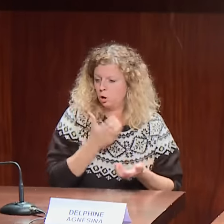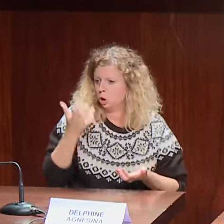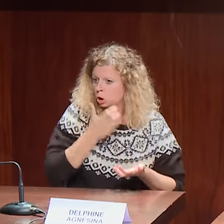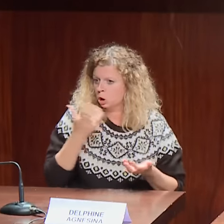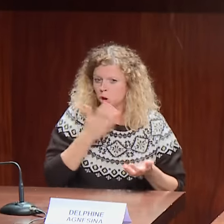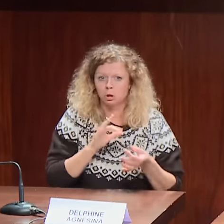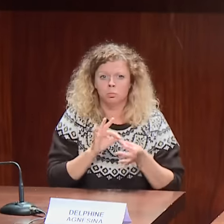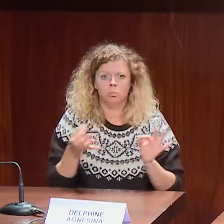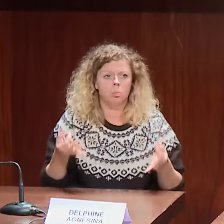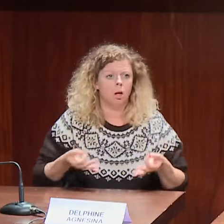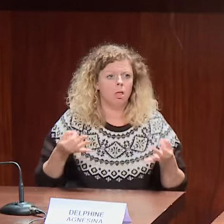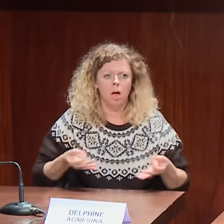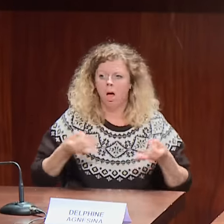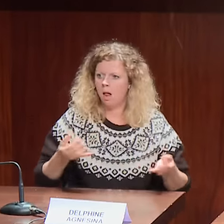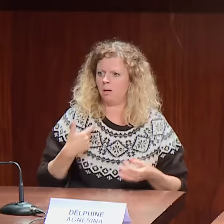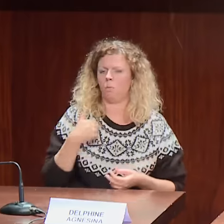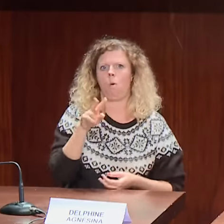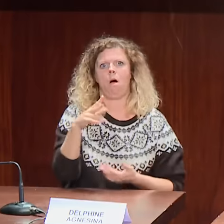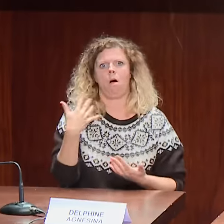quand on traduit en français,